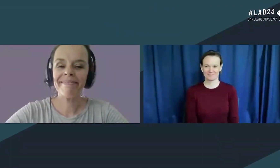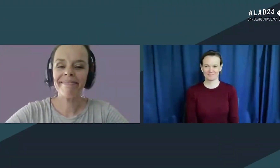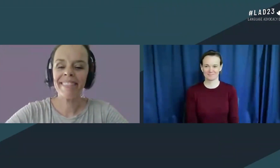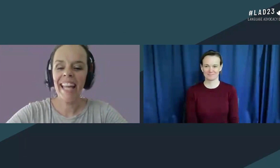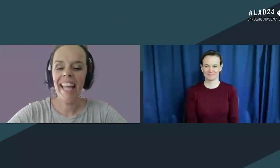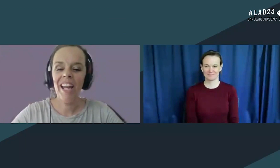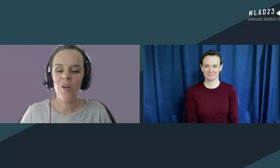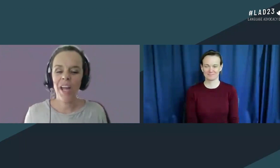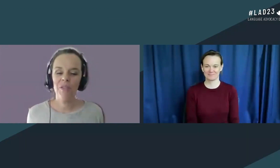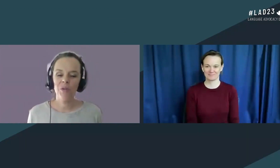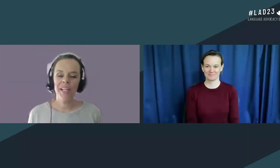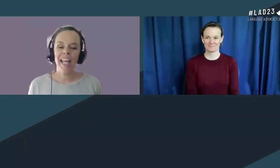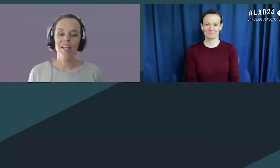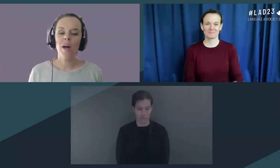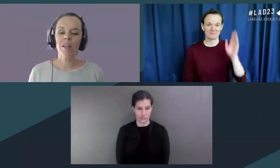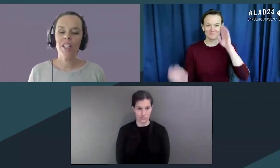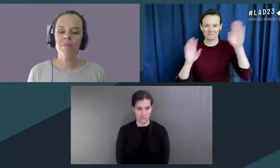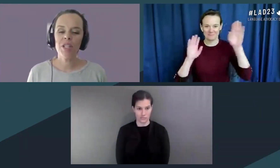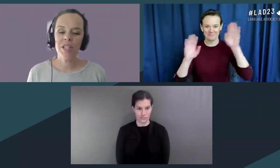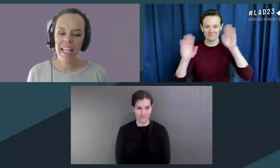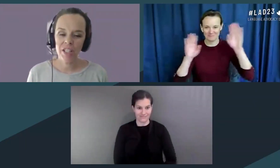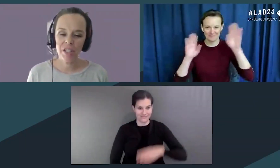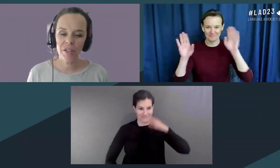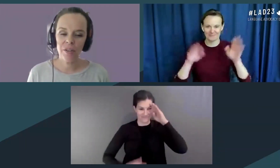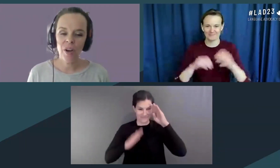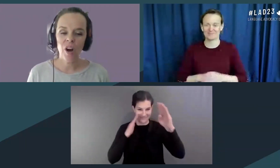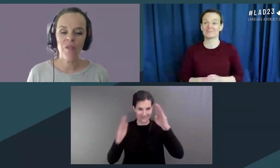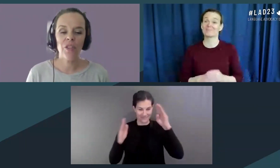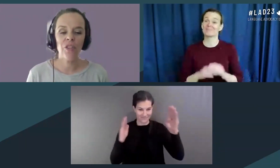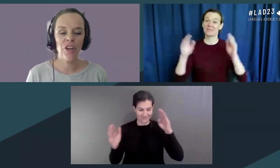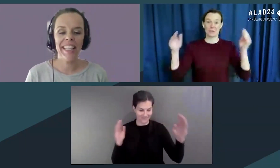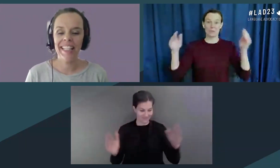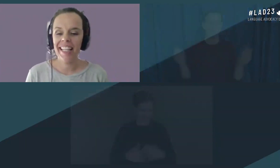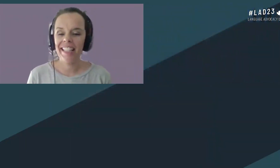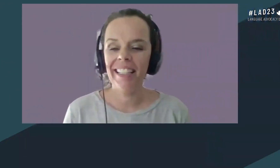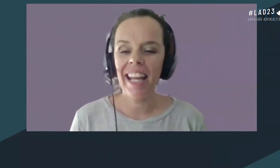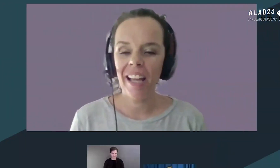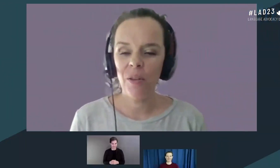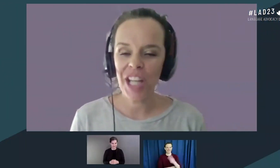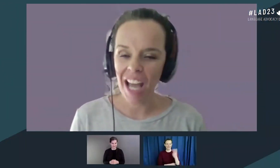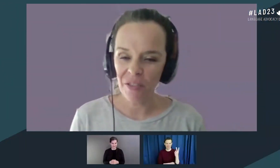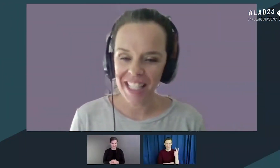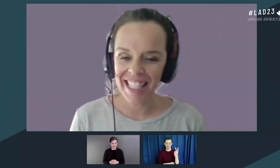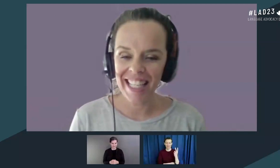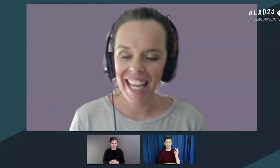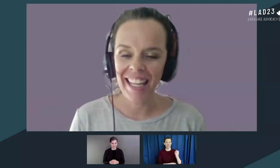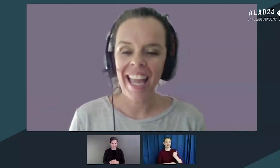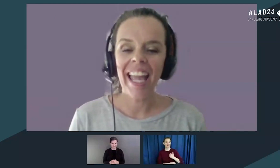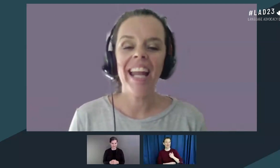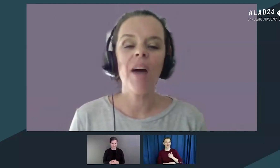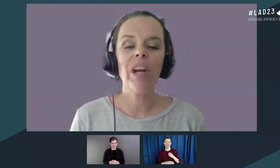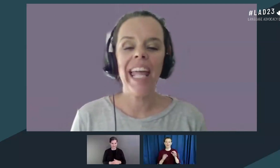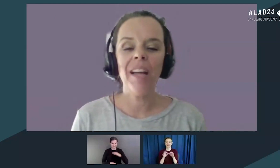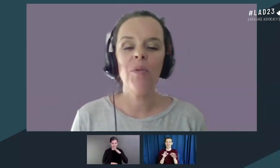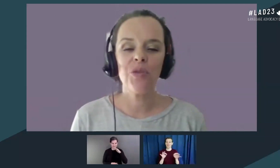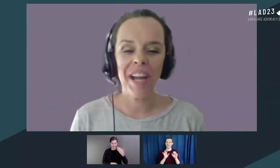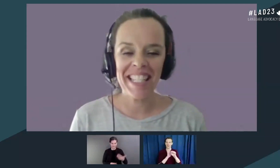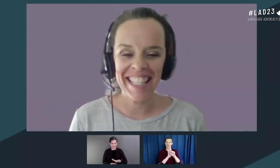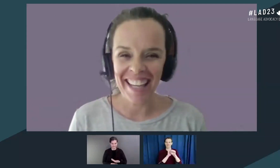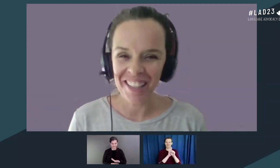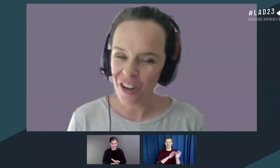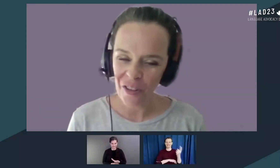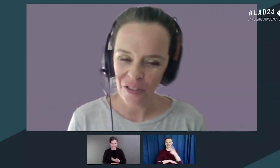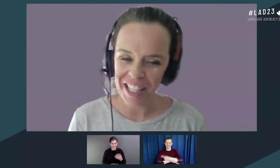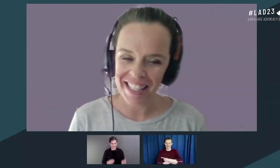Bonjour tout le monde et bienvenue à la deuxième journée de la troisième journée de défense des droits linguistiques du